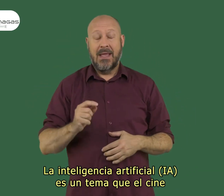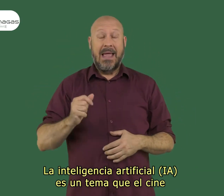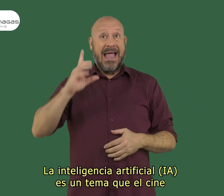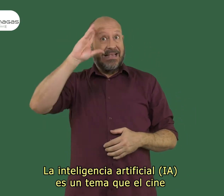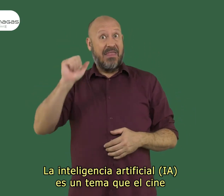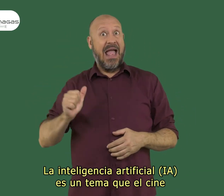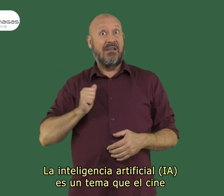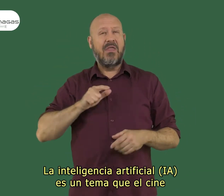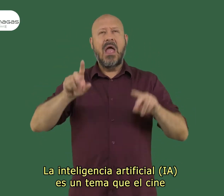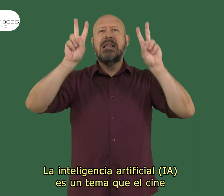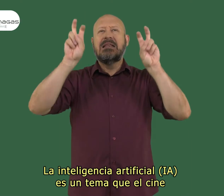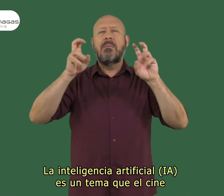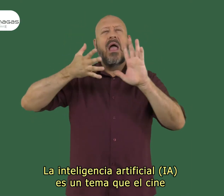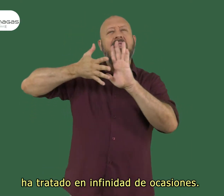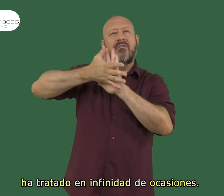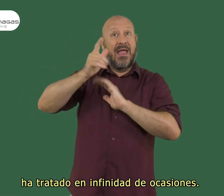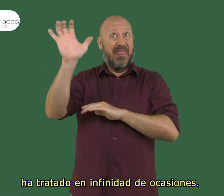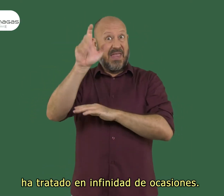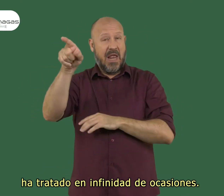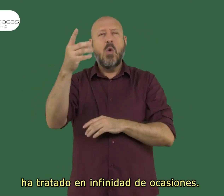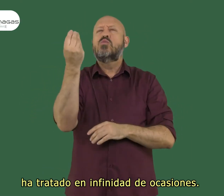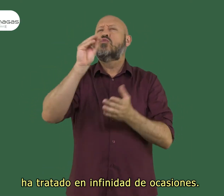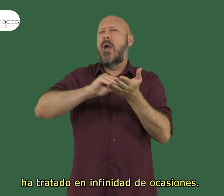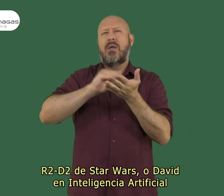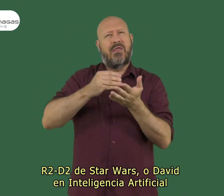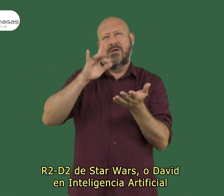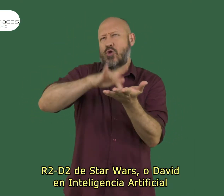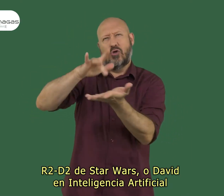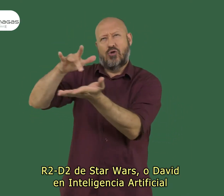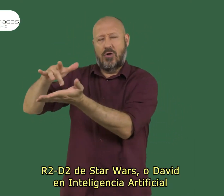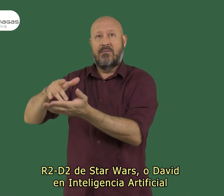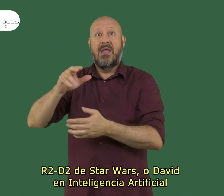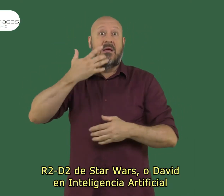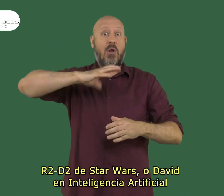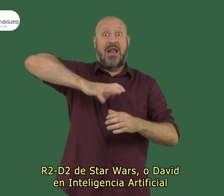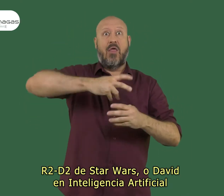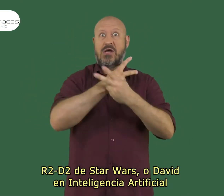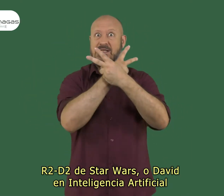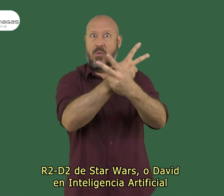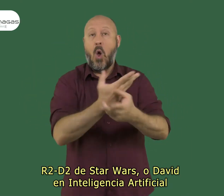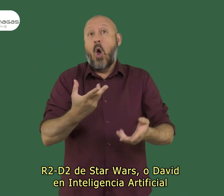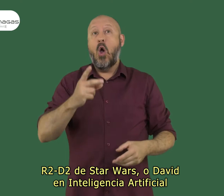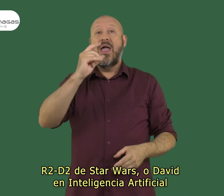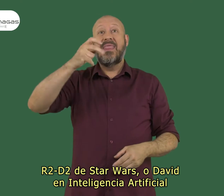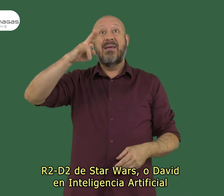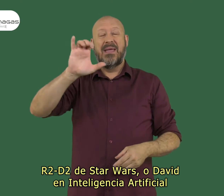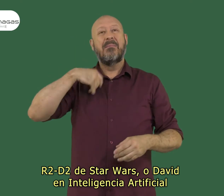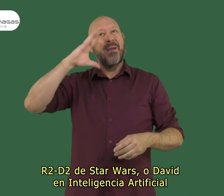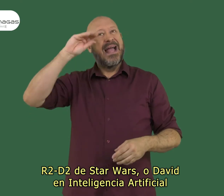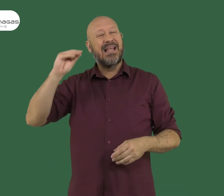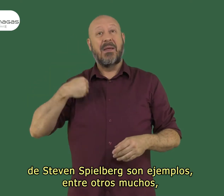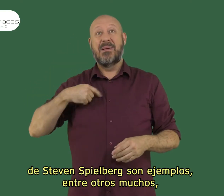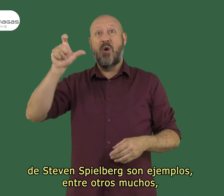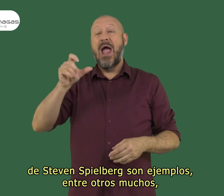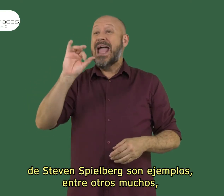inteligencia artificial es un tema que el cine ha tratado en infinidad de ocasiones. R2D2 de Star Wars o Davey en Inteligencia Artificial